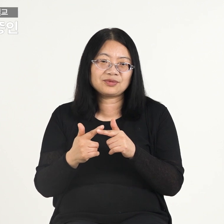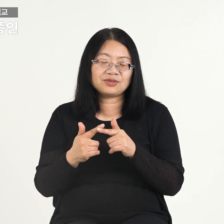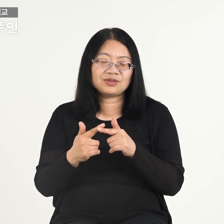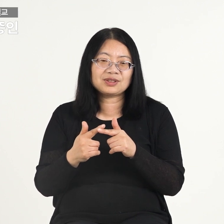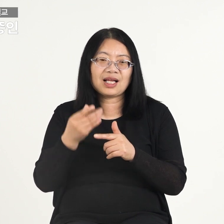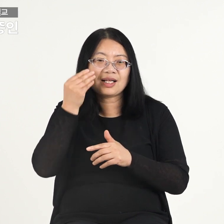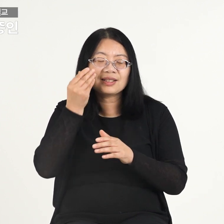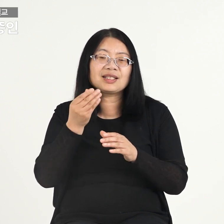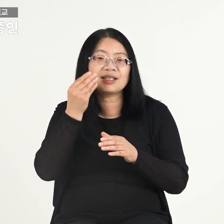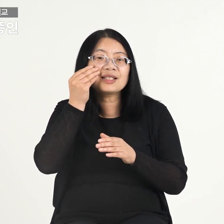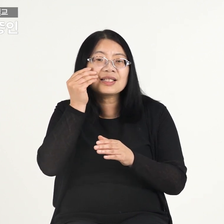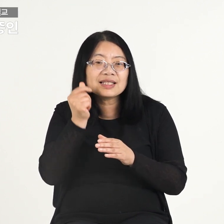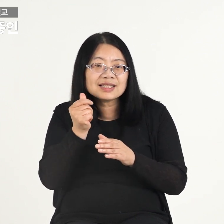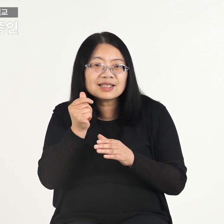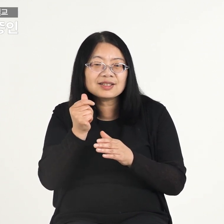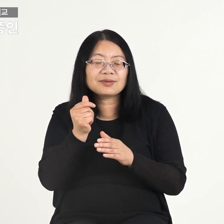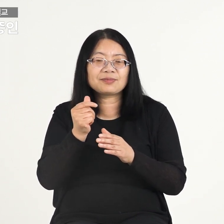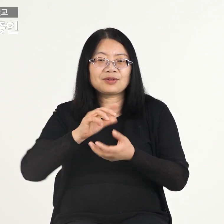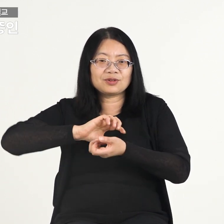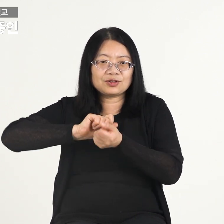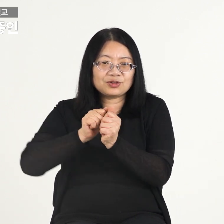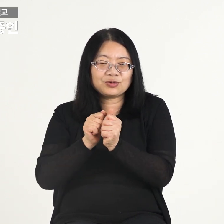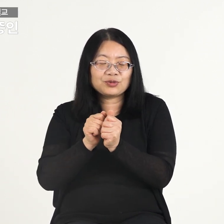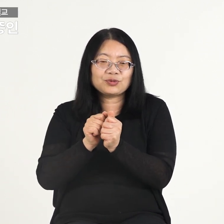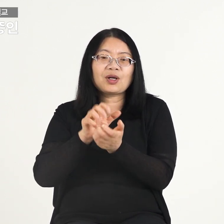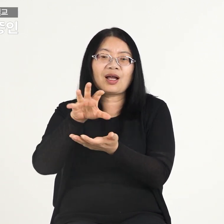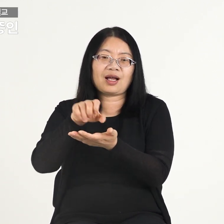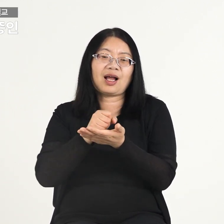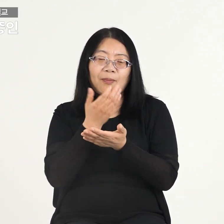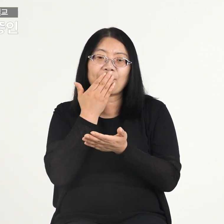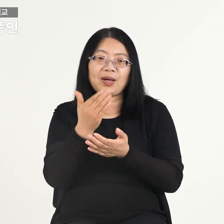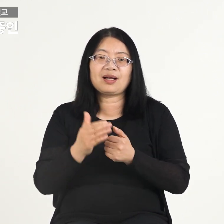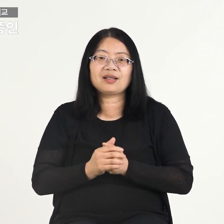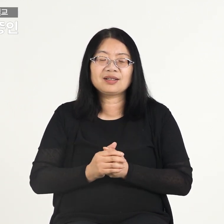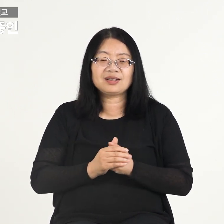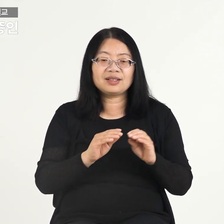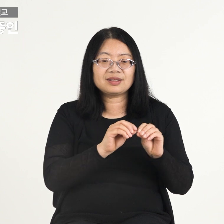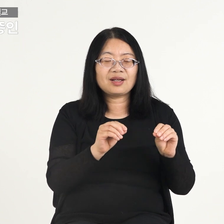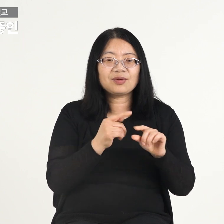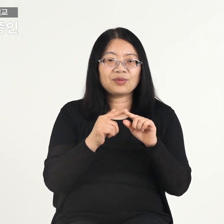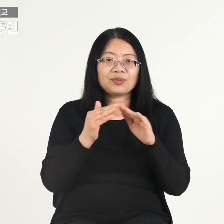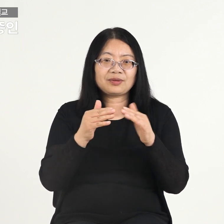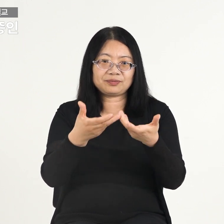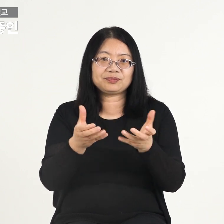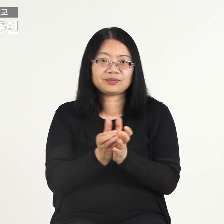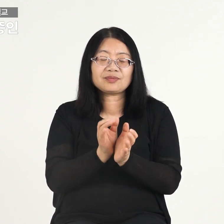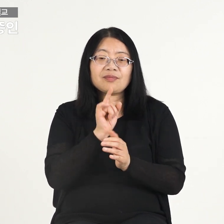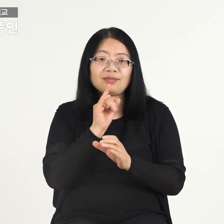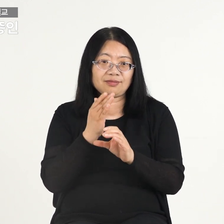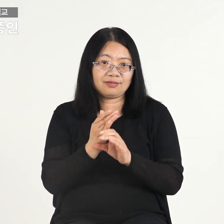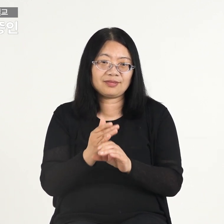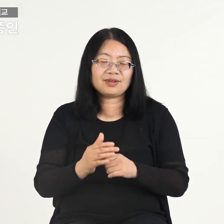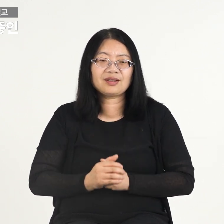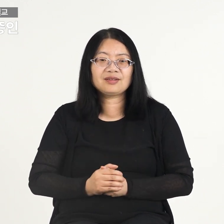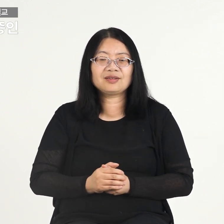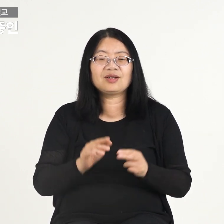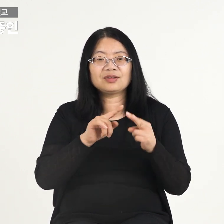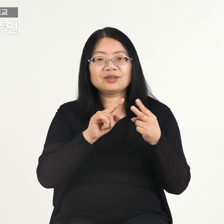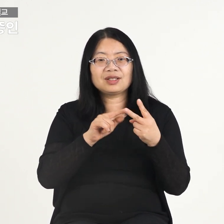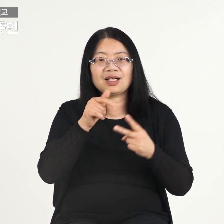감람나무에서 기름을 유출하죠. 이 말은 이 땅의 교회 공동체를 얘기하는 거예요.